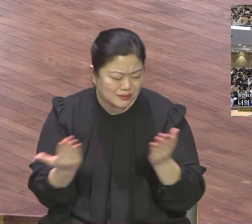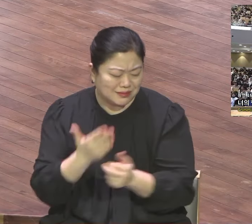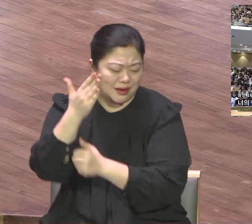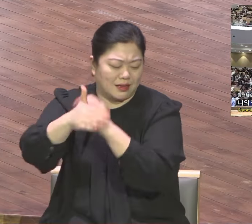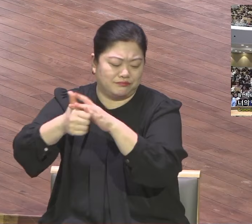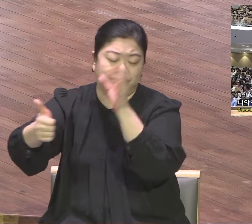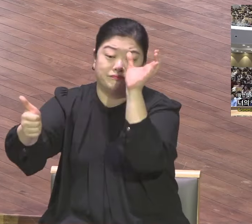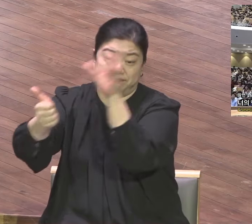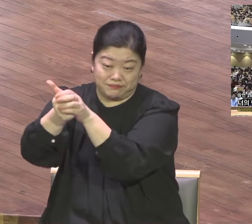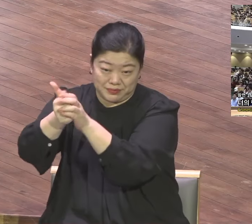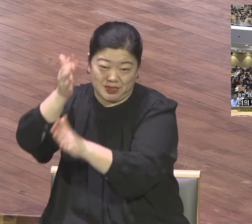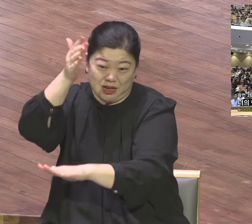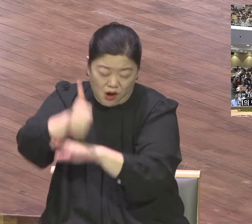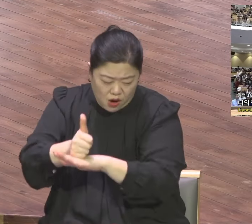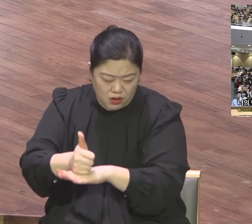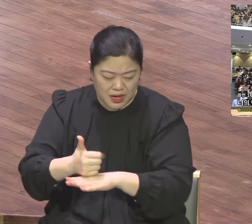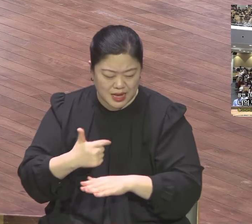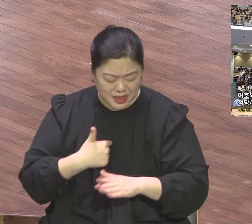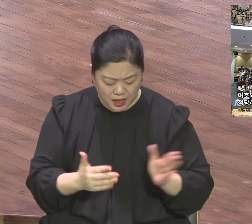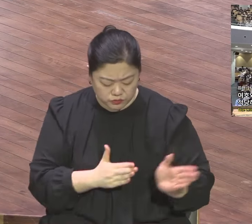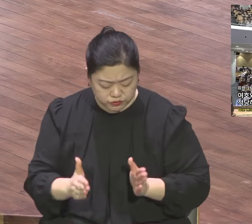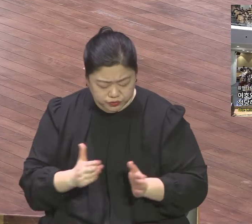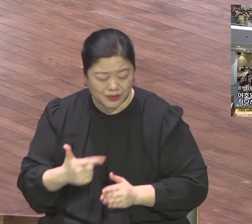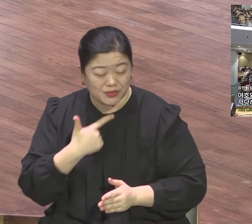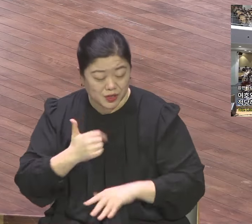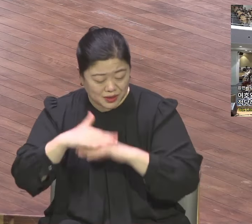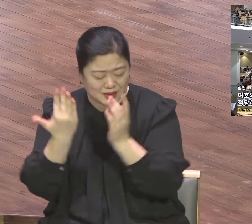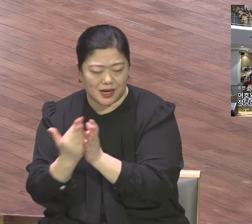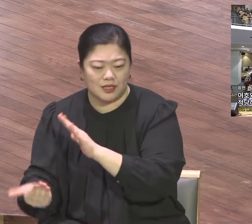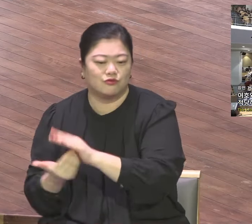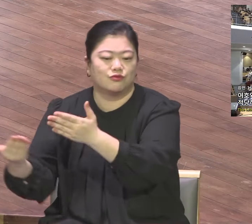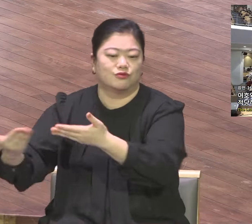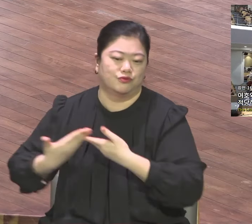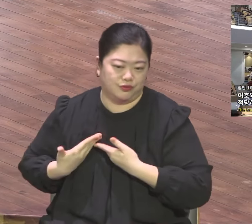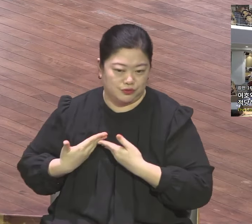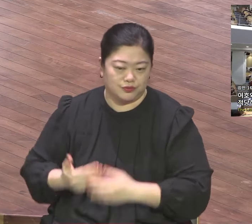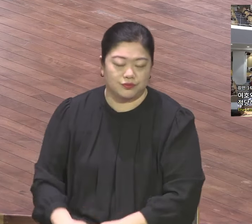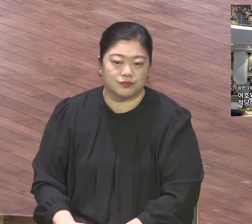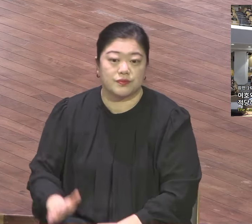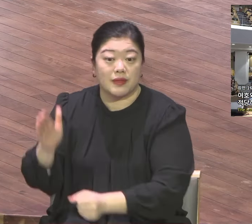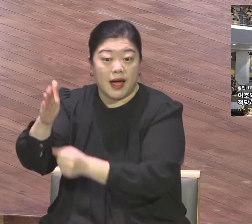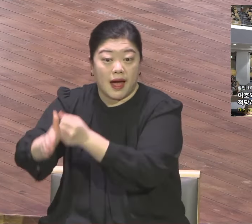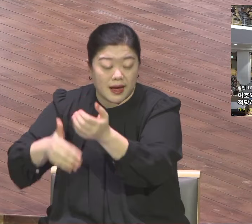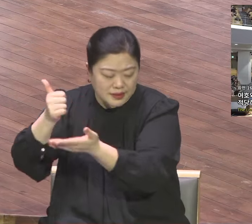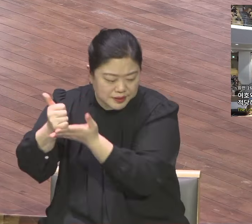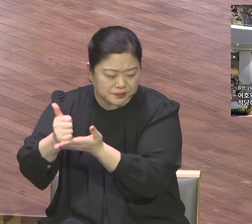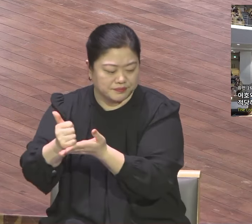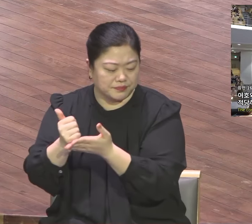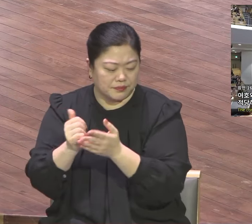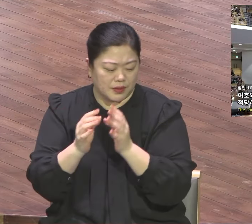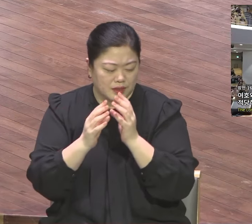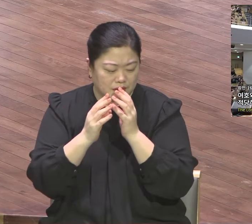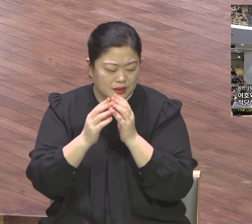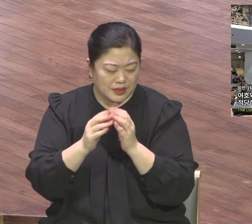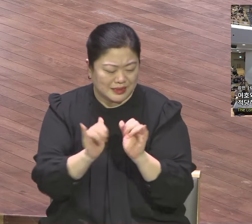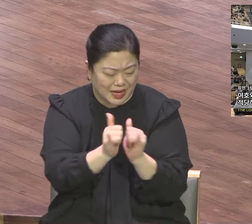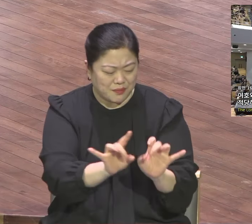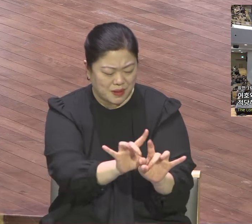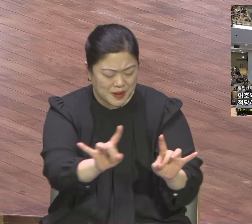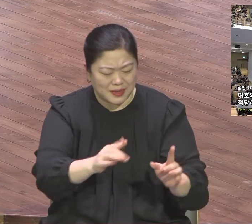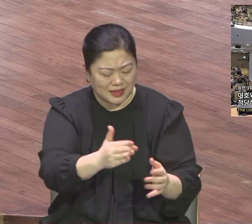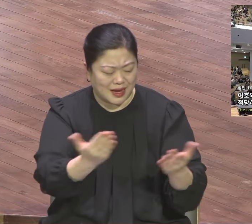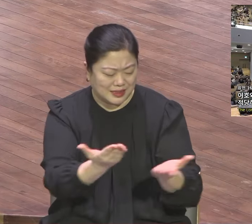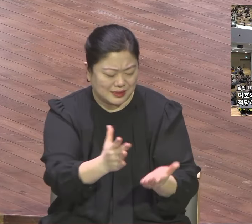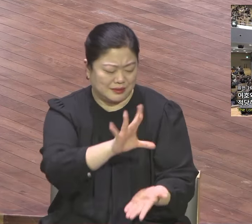그리하면 너가 경영하는 것이 이루어지리라. 여호와께서 온갖 것을 그 쓰임에 적당하게